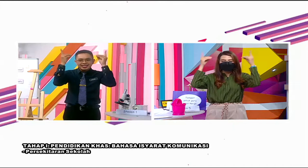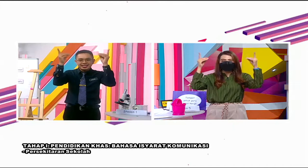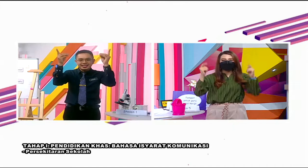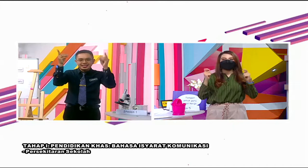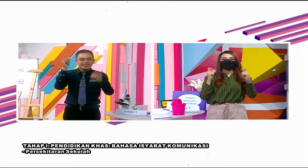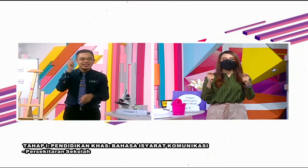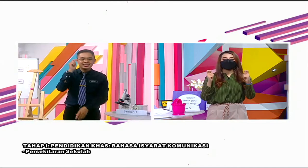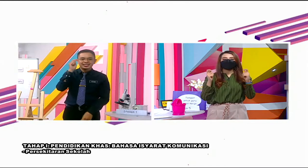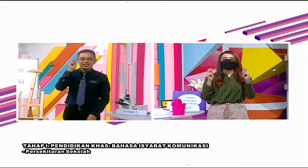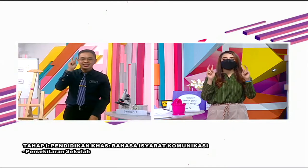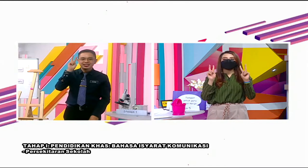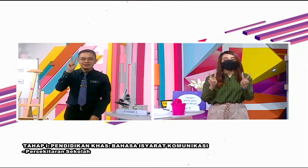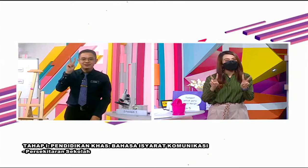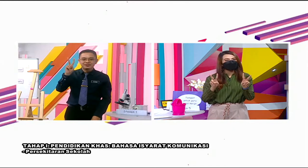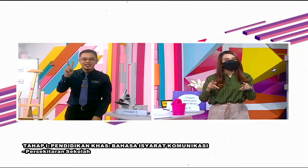Didik TV